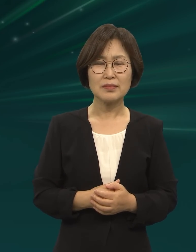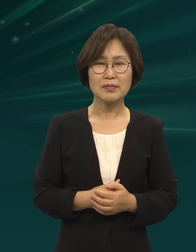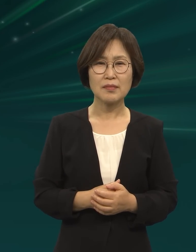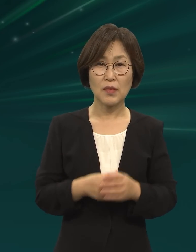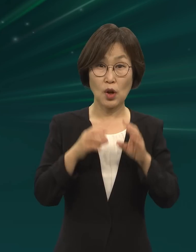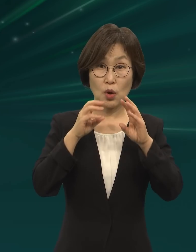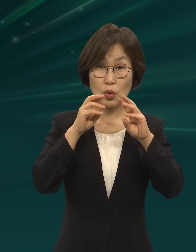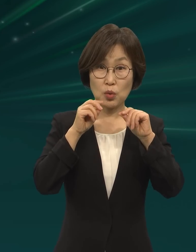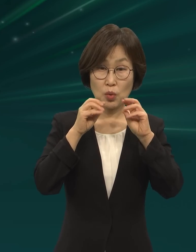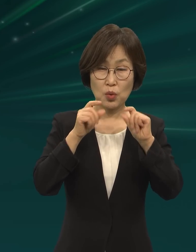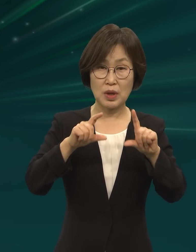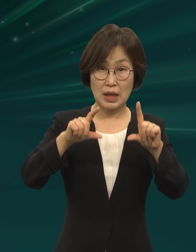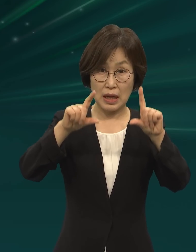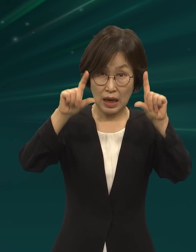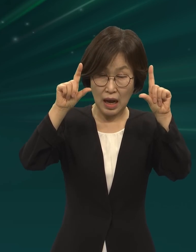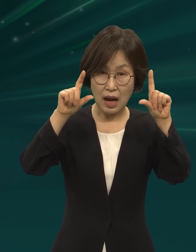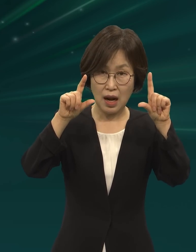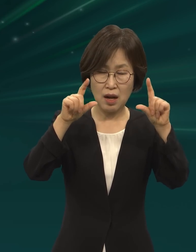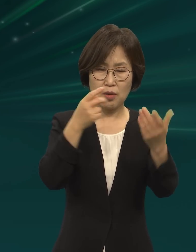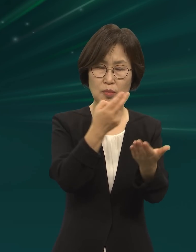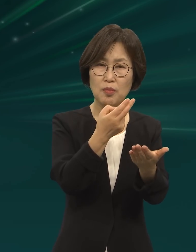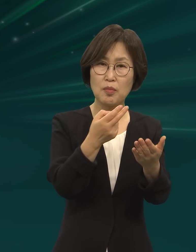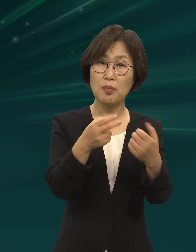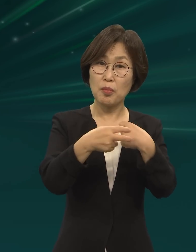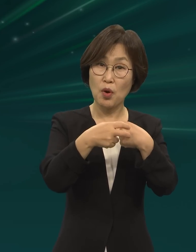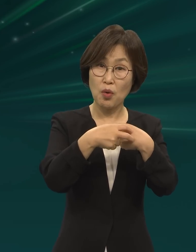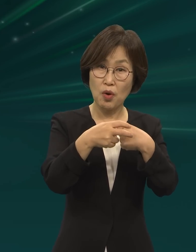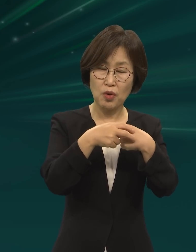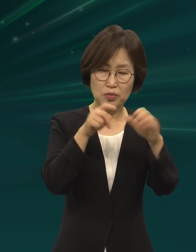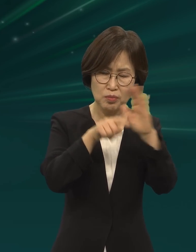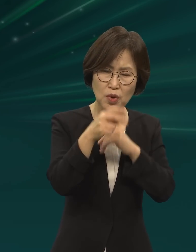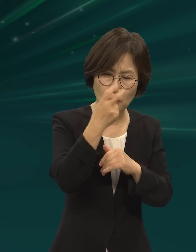토요일날 병원 갔다가 이제 주일날이 돼요. 저는 이제